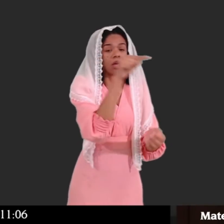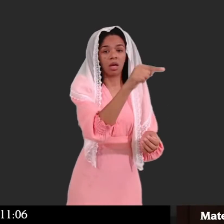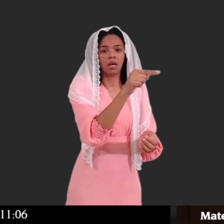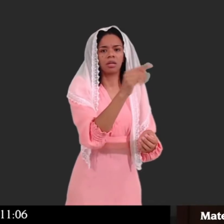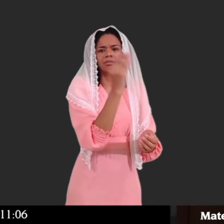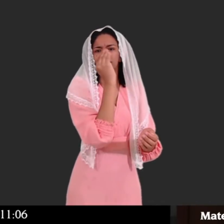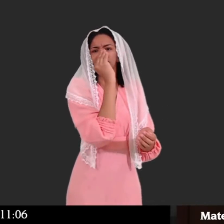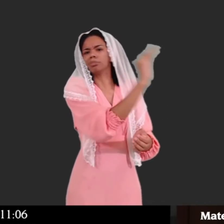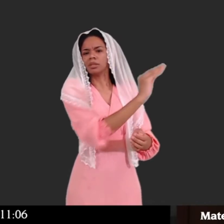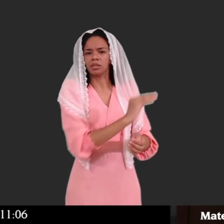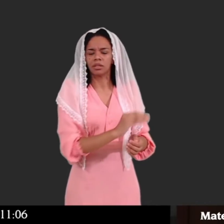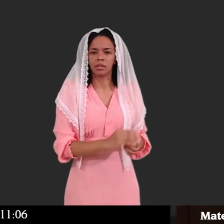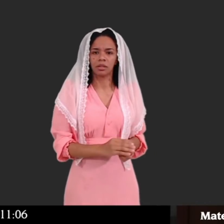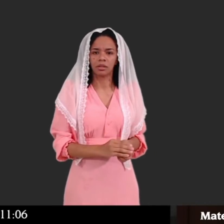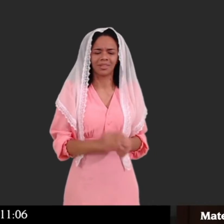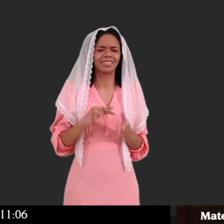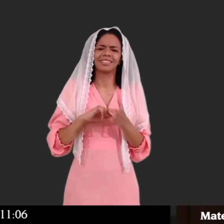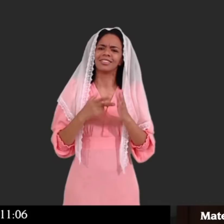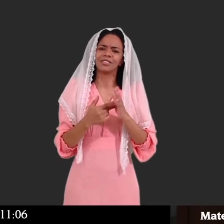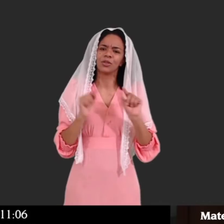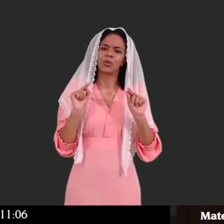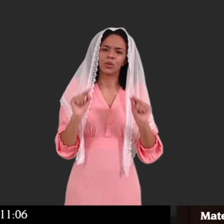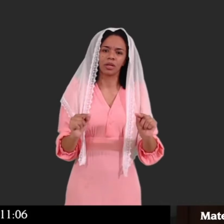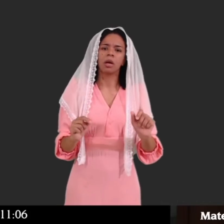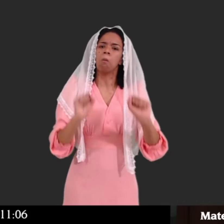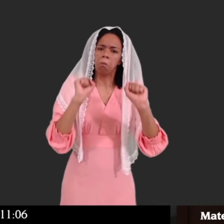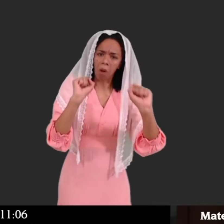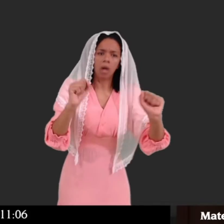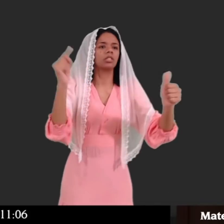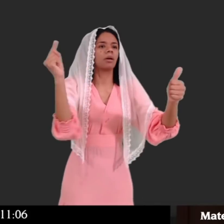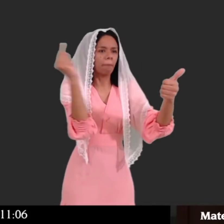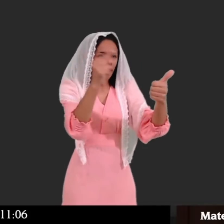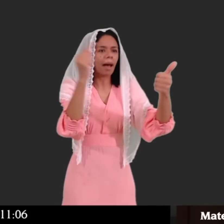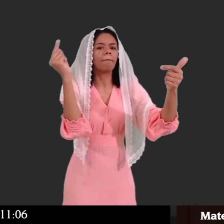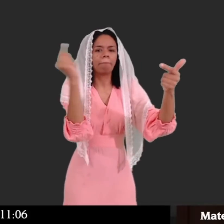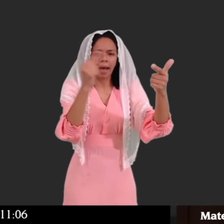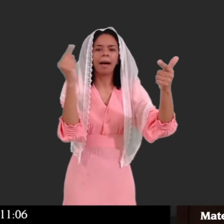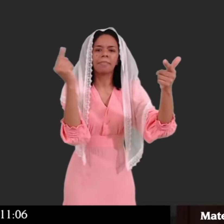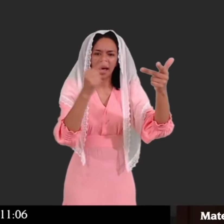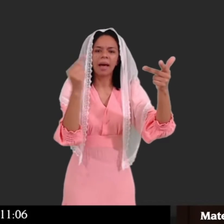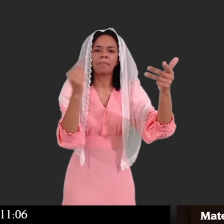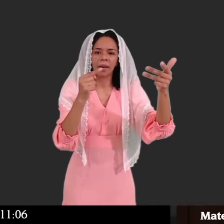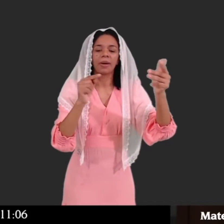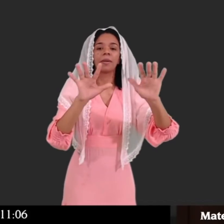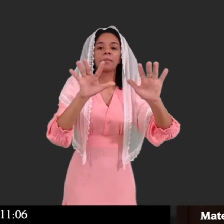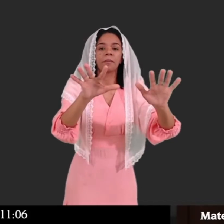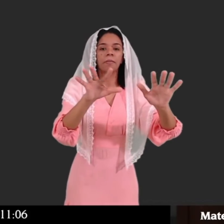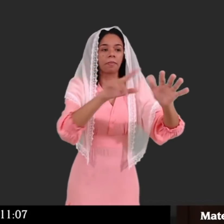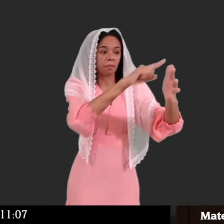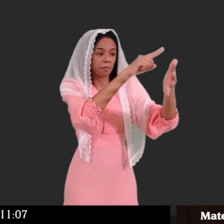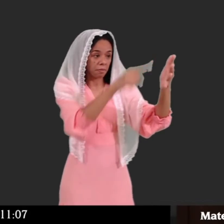que é isso? Muitas coisas você podia fazer no mundo para se divertir, mas você não faz